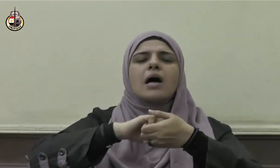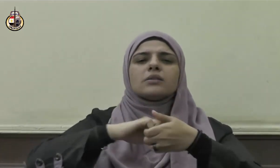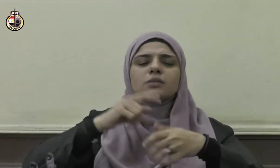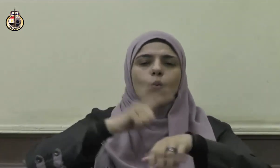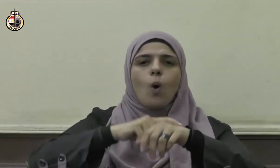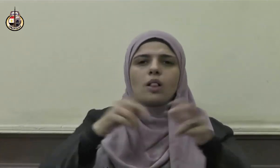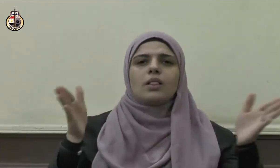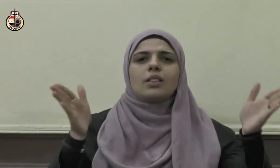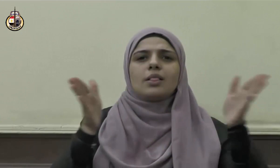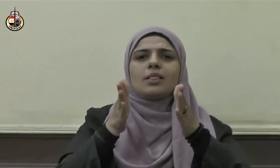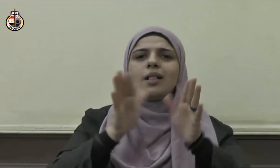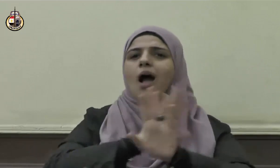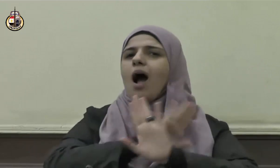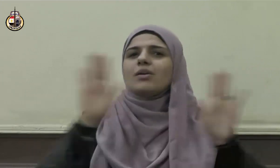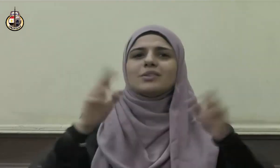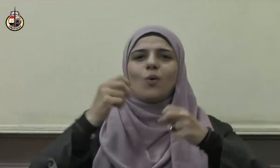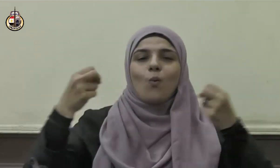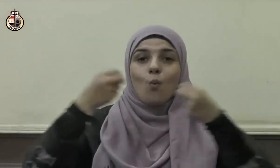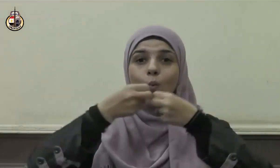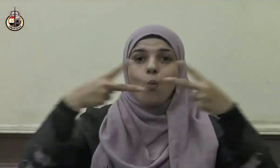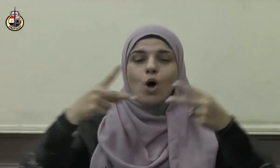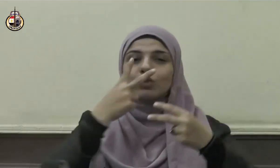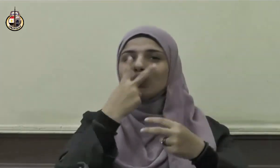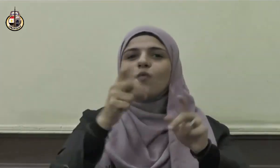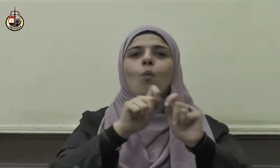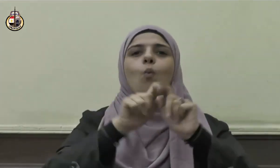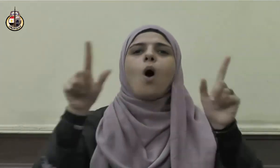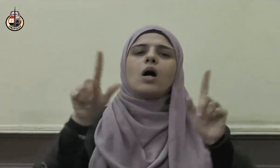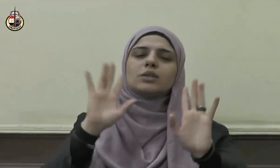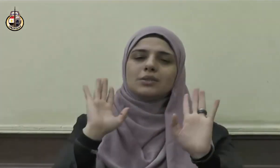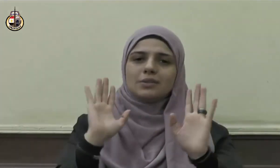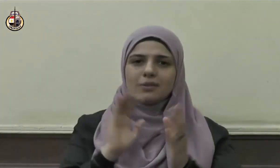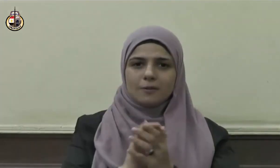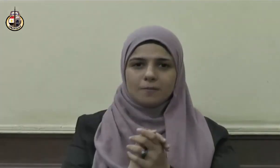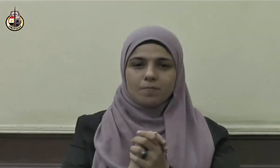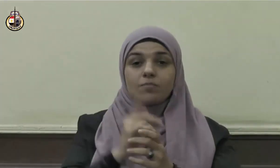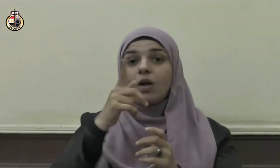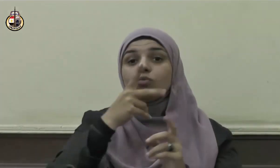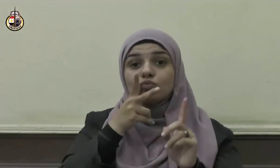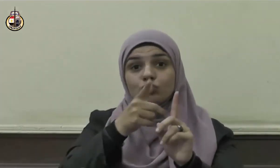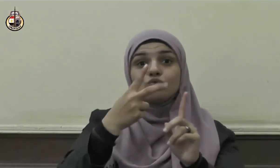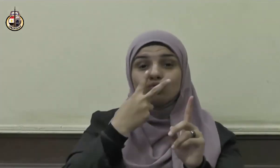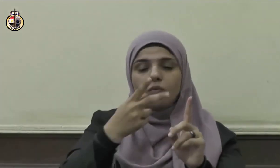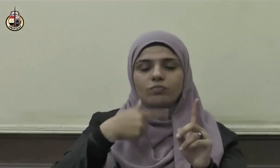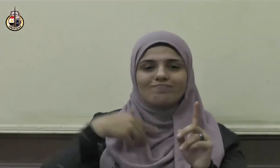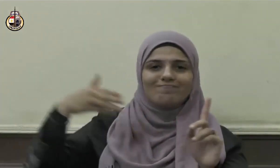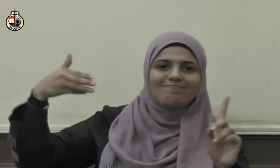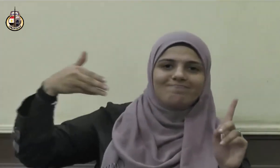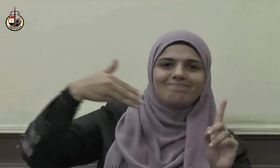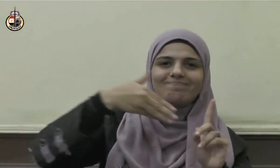أبدها أو ينبذ إليهم على سواء. فرجع معاوية رضي الله